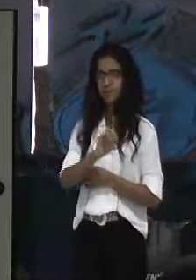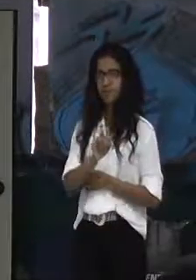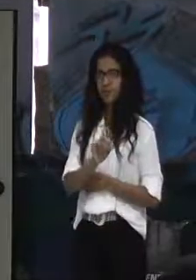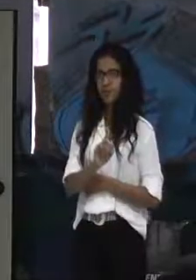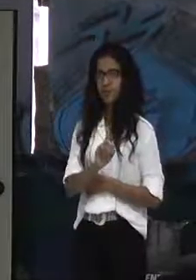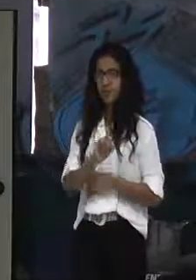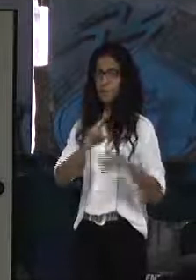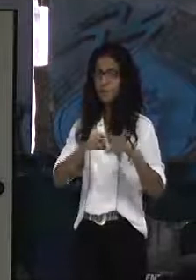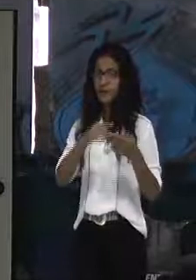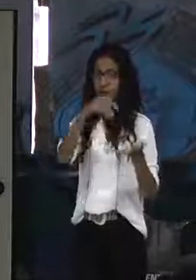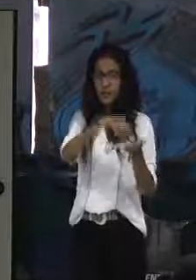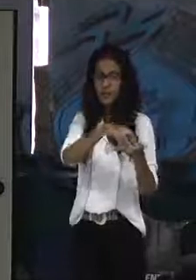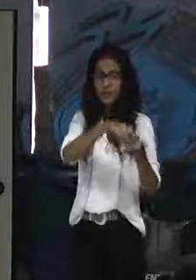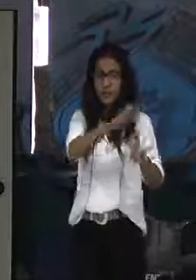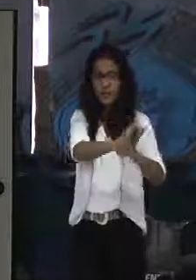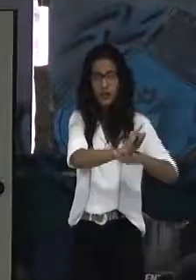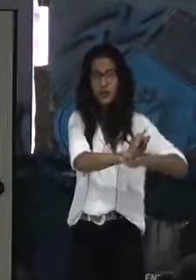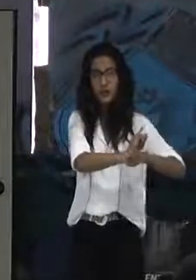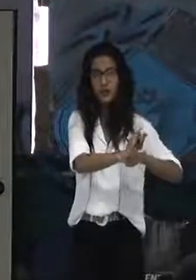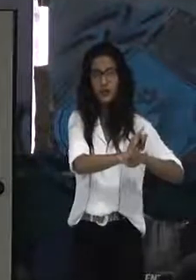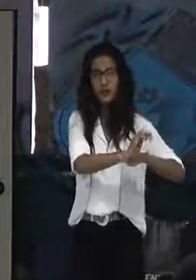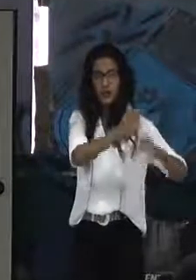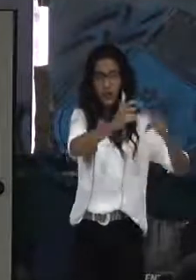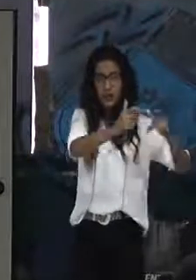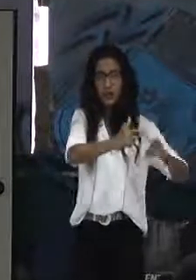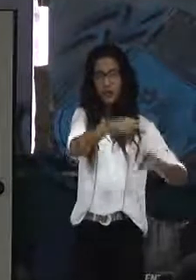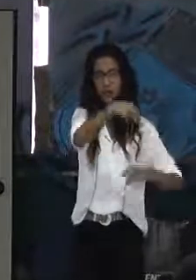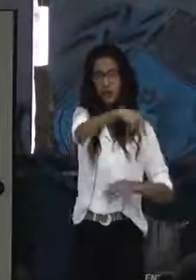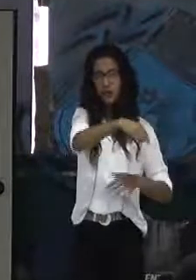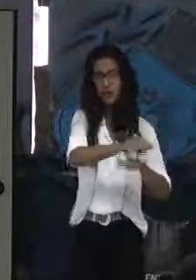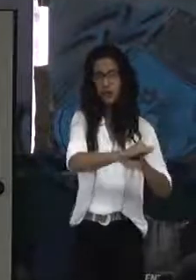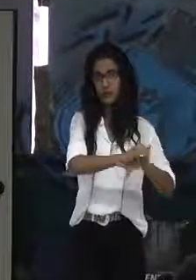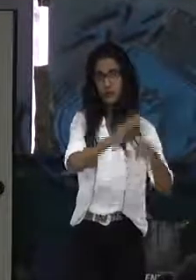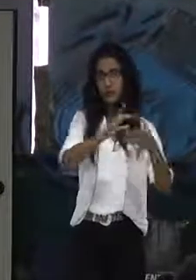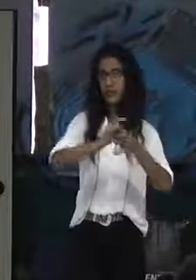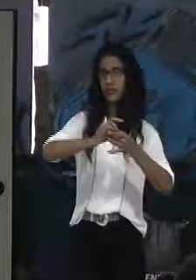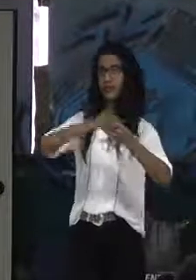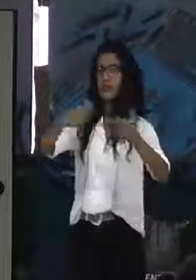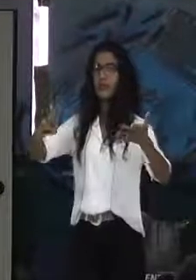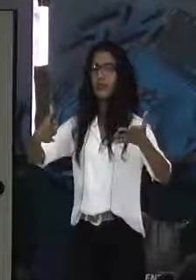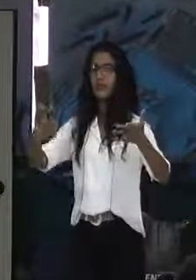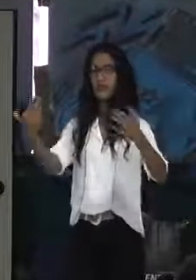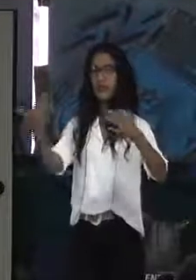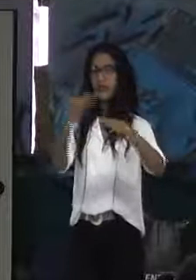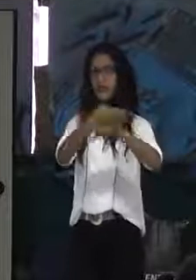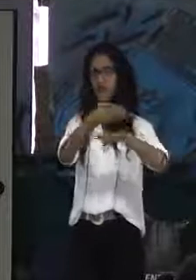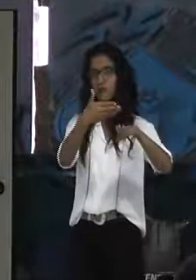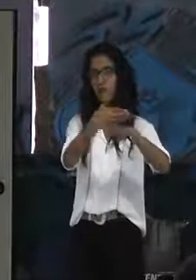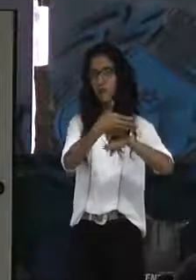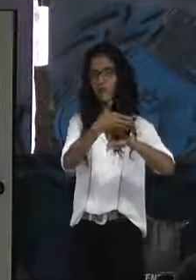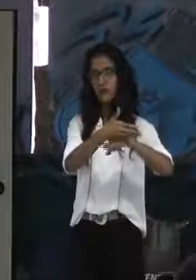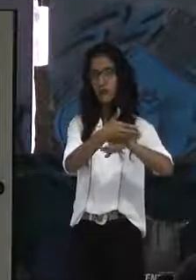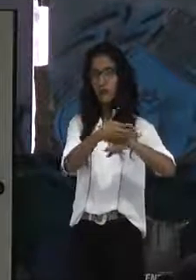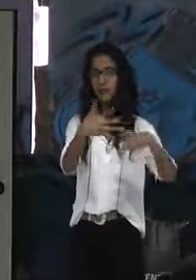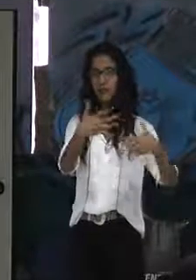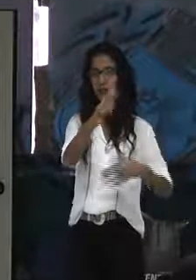ser localizado em Ilhéus, por ser de portas abertas, ele fazia para